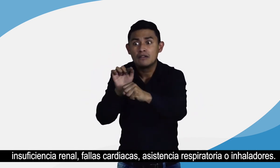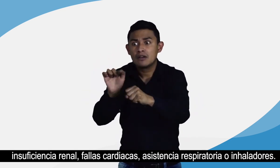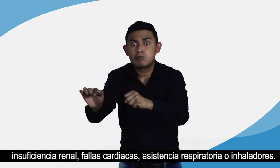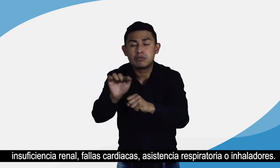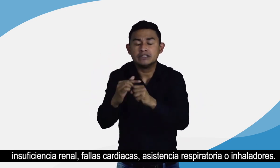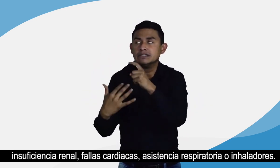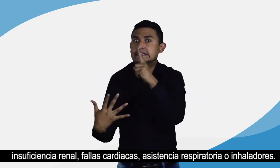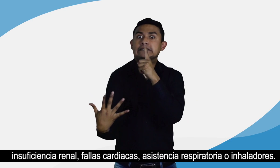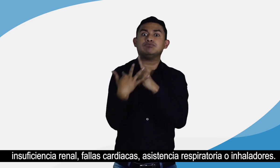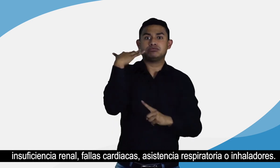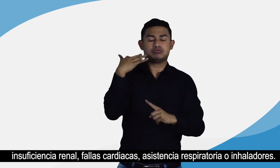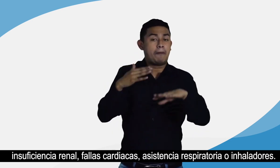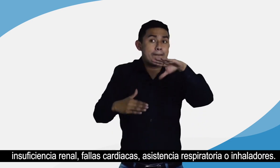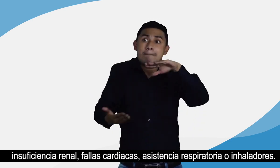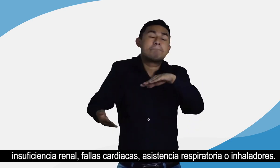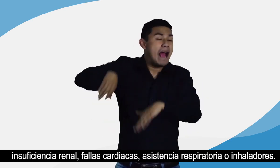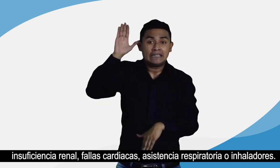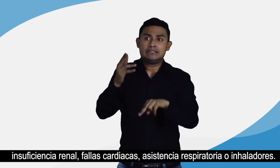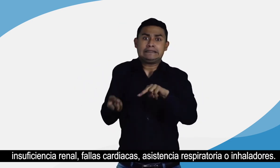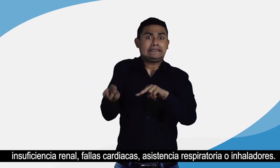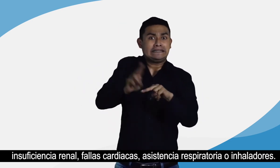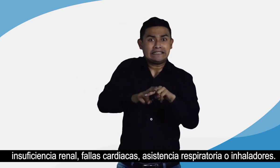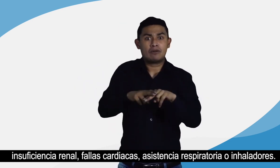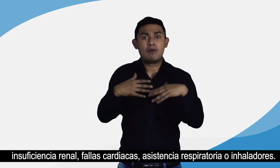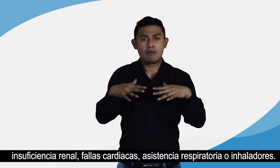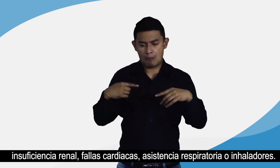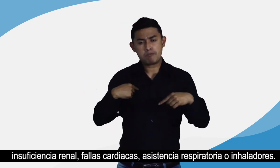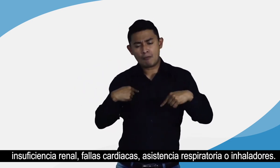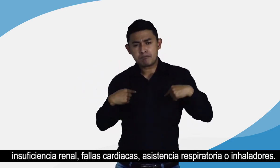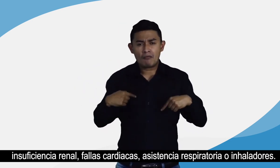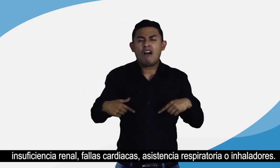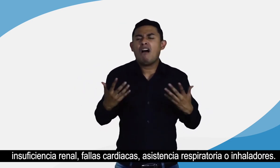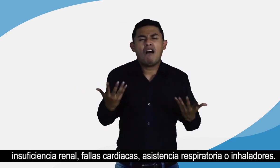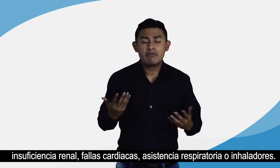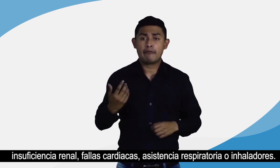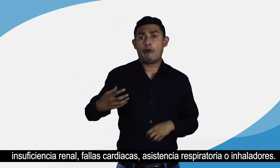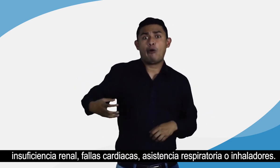insuficiencia renal, fallas cardíacas, asistencia respiratoria o inhaladores.